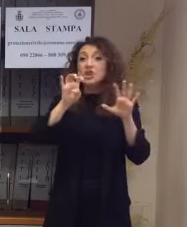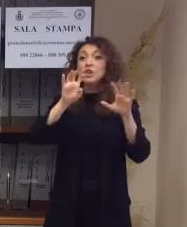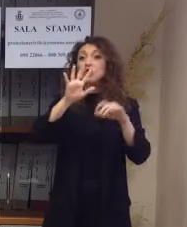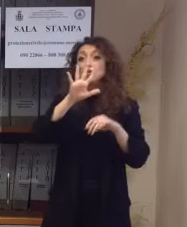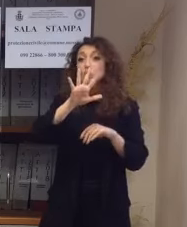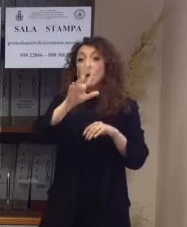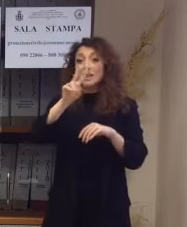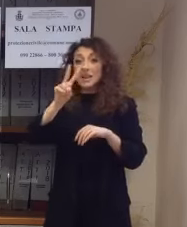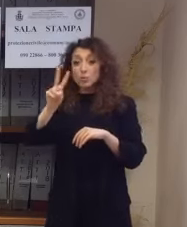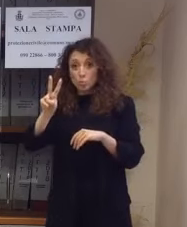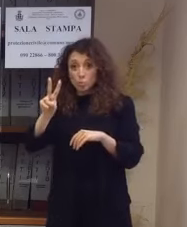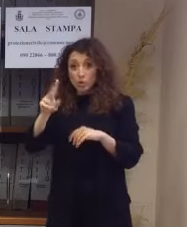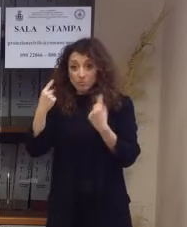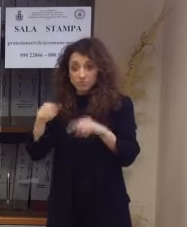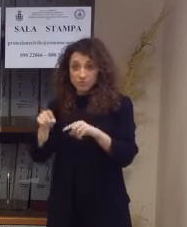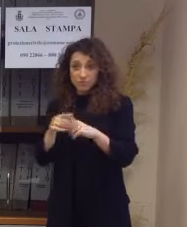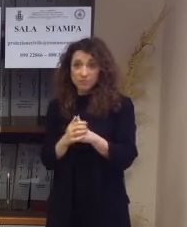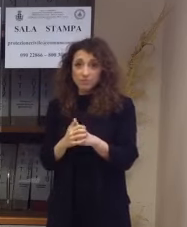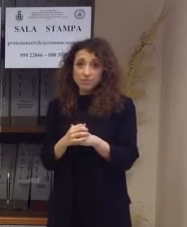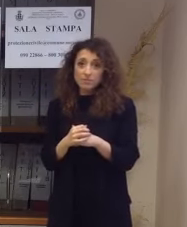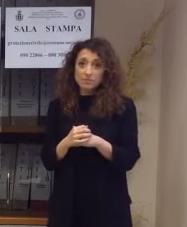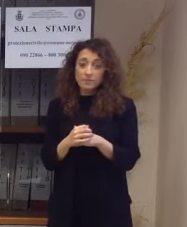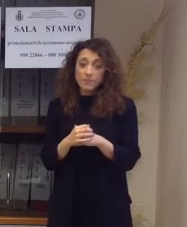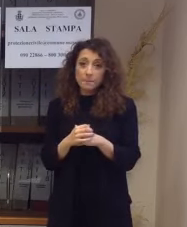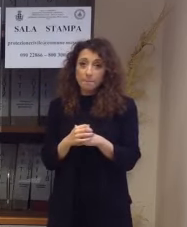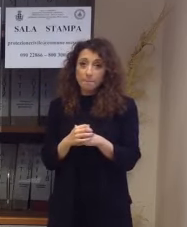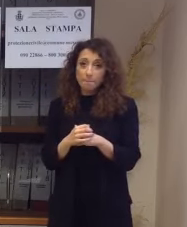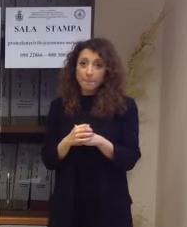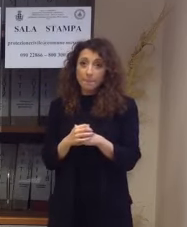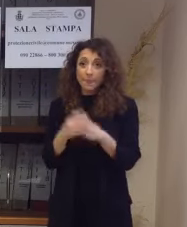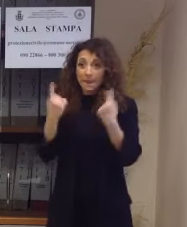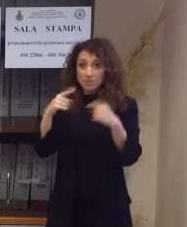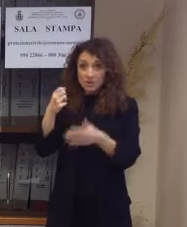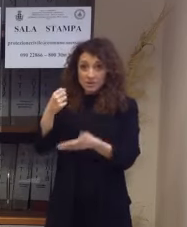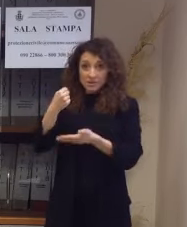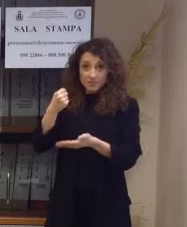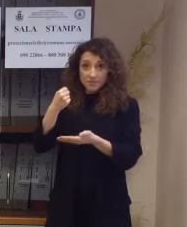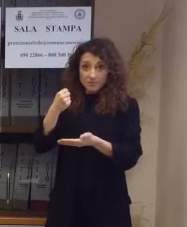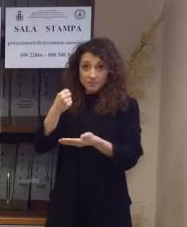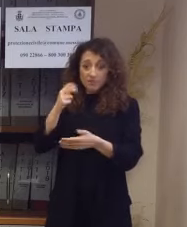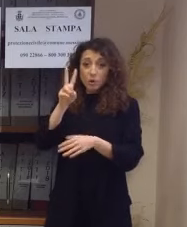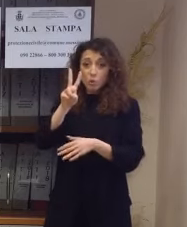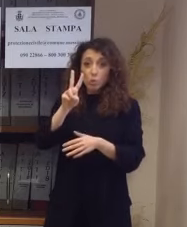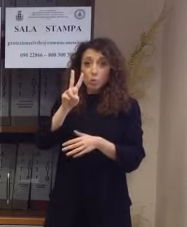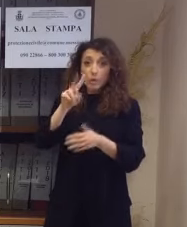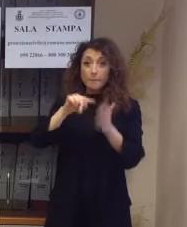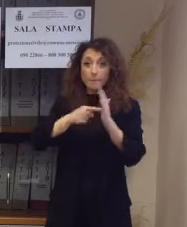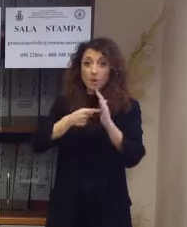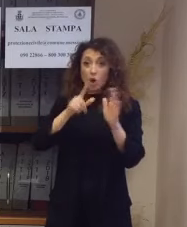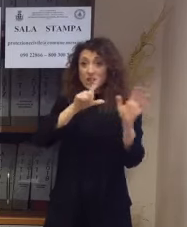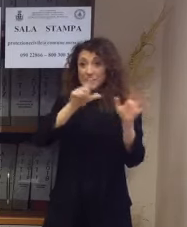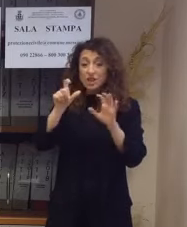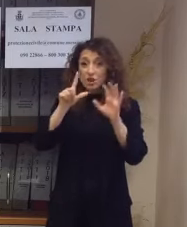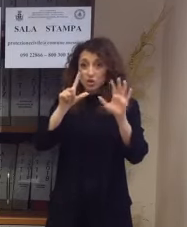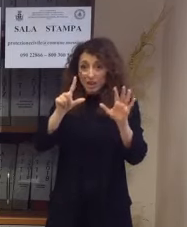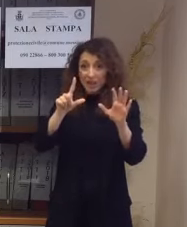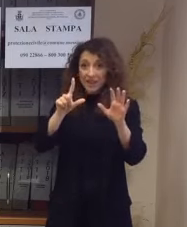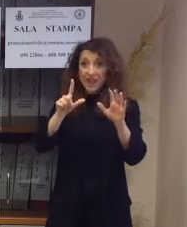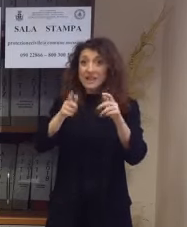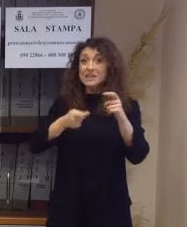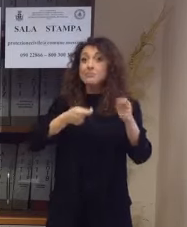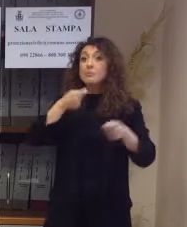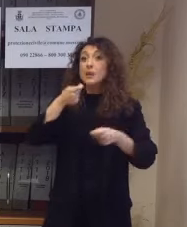2.707.952. E di questi importo di 2.707 ne sono stati spesi